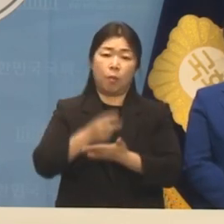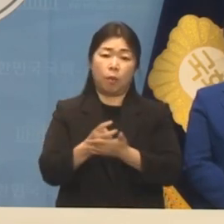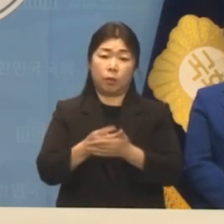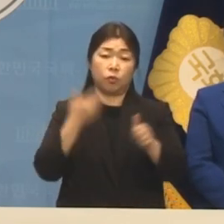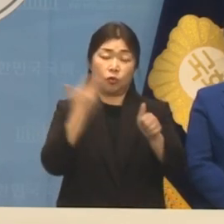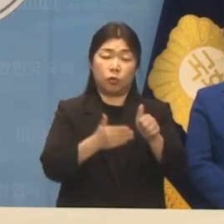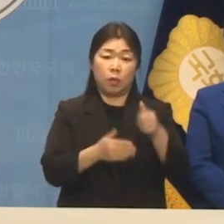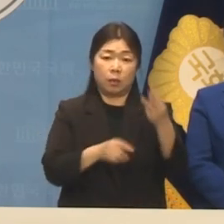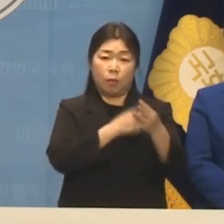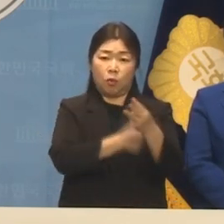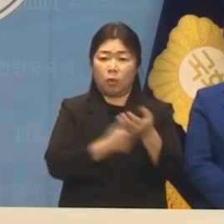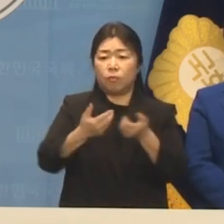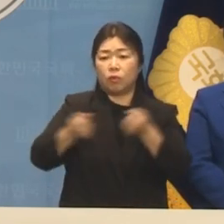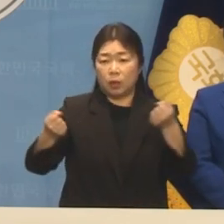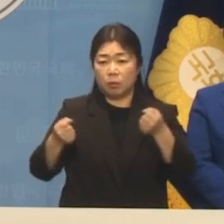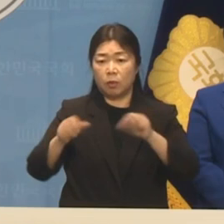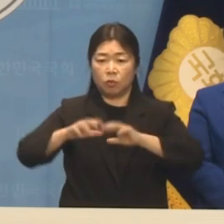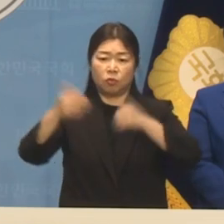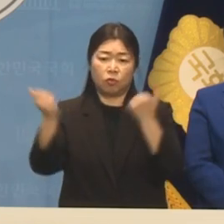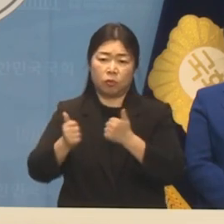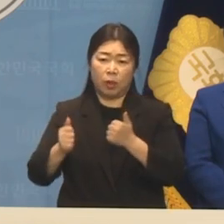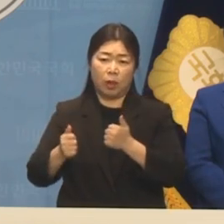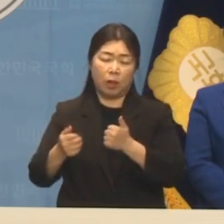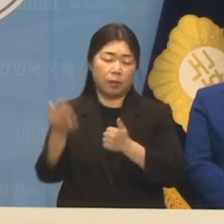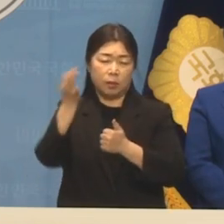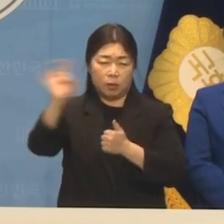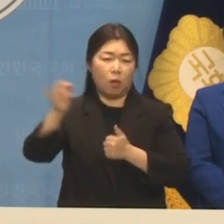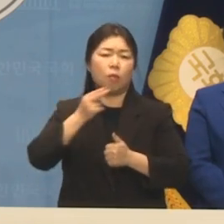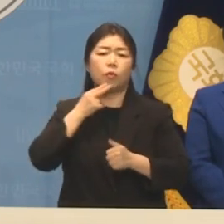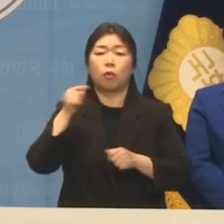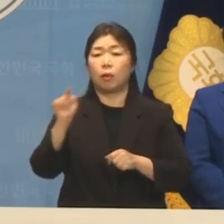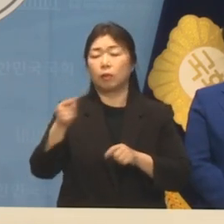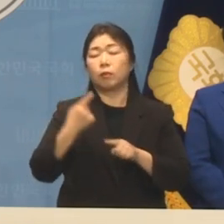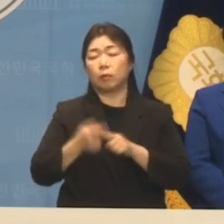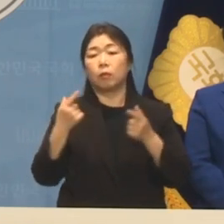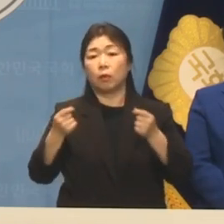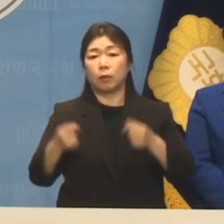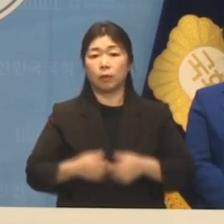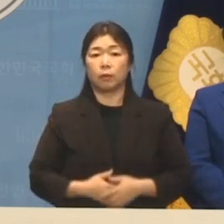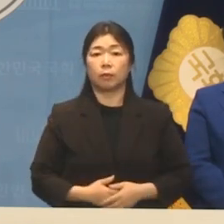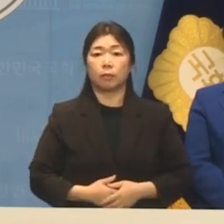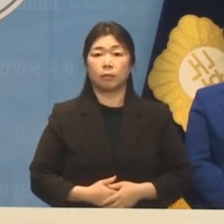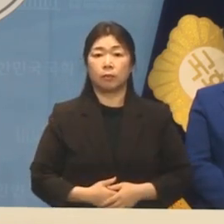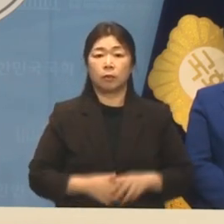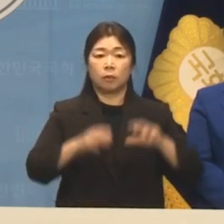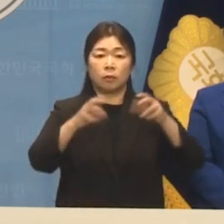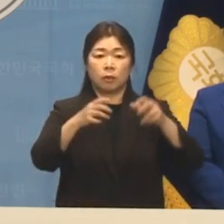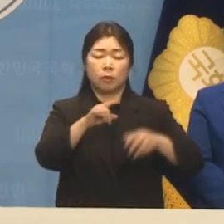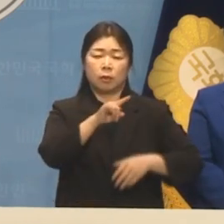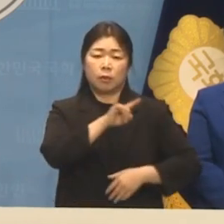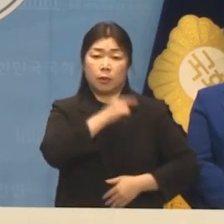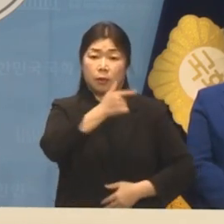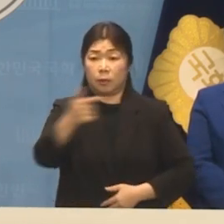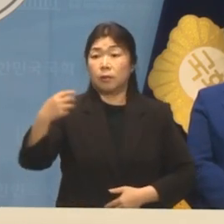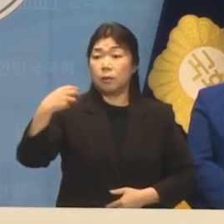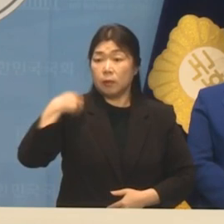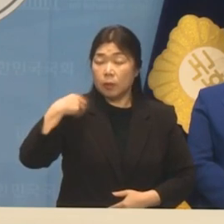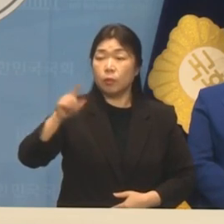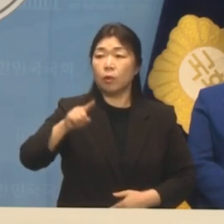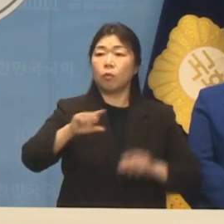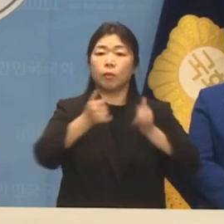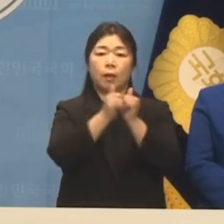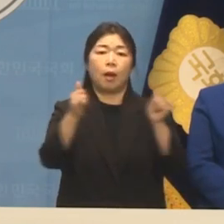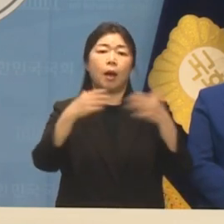상권분립과 국회의 존재 이유를 부정하는 것과 다를 바 없을 것이다. 국가의 가장 큰 책무는